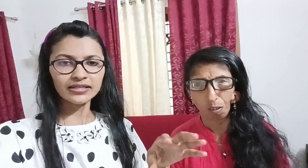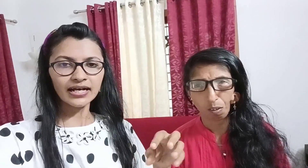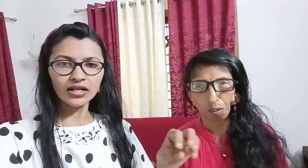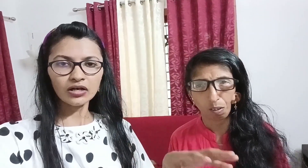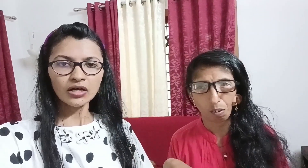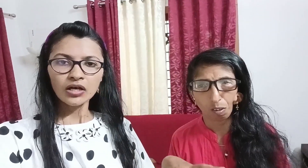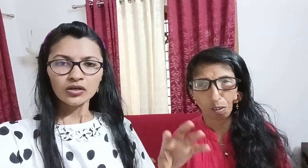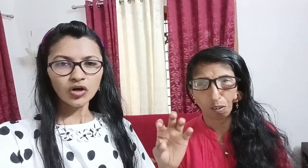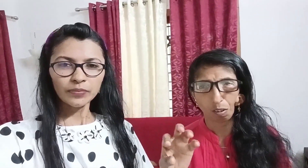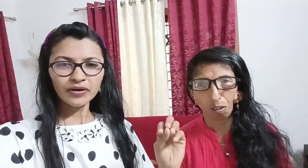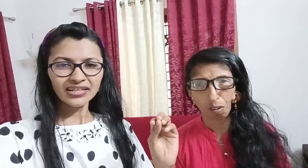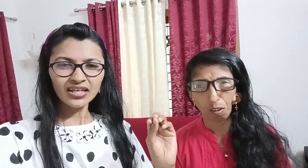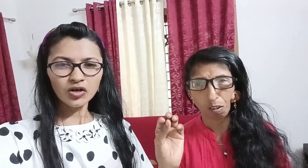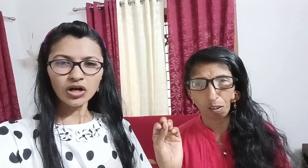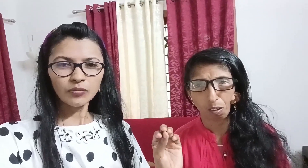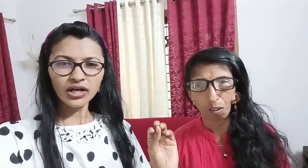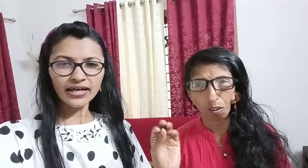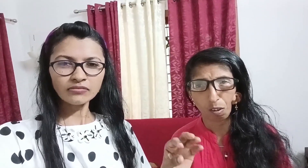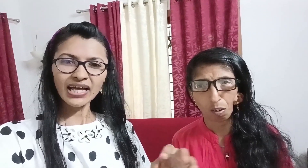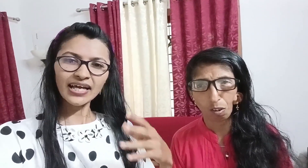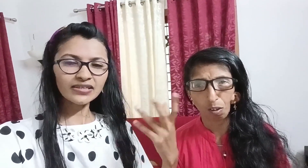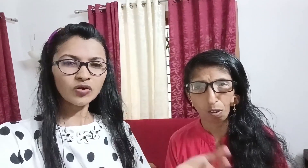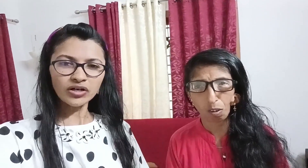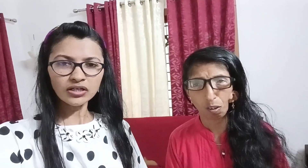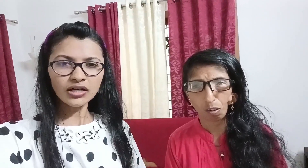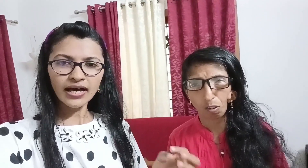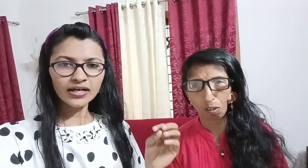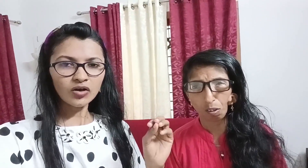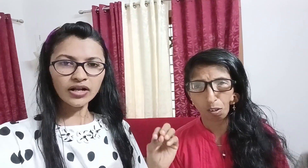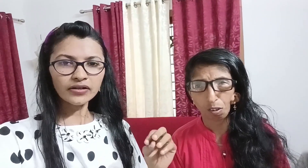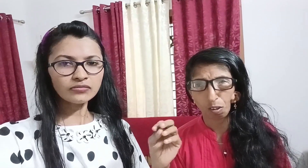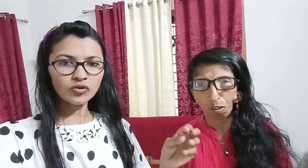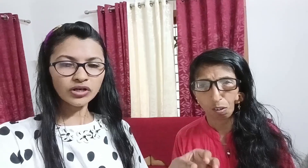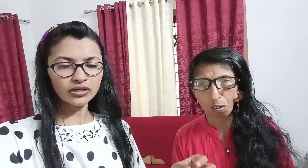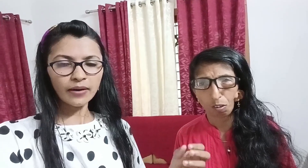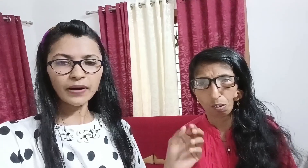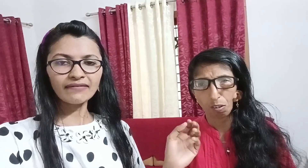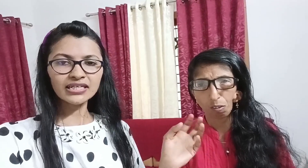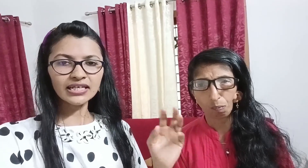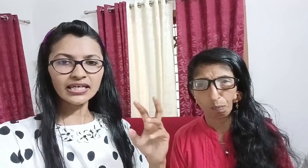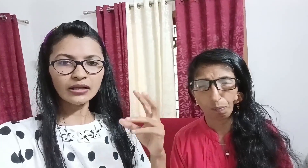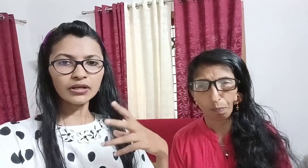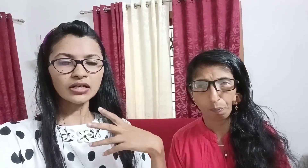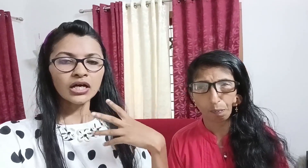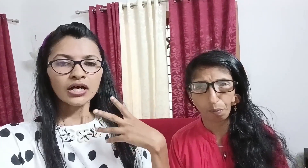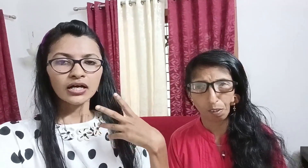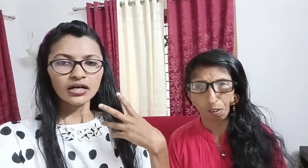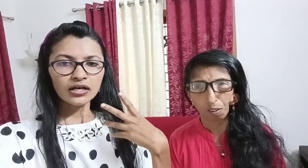അങ്ങനെ കുറപ്പ് എന്തെല്ലാം ഉള്ള പിള്ളേരും അല്ലാത്തവരും ഉണ്ട്, അങ്ങനെ ഉള്ളവരും ഉണ്ട്. അപ്പൊ അവർക്കൊക്കെ ഈ നമ്മള്